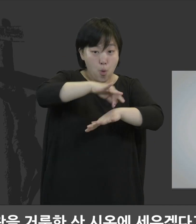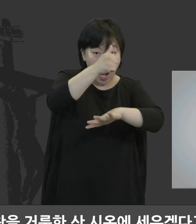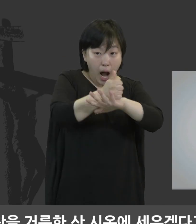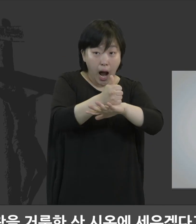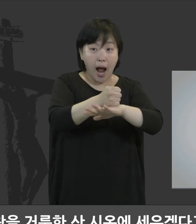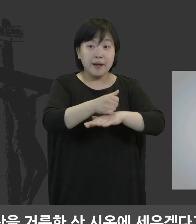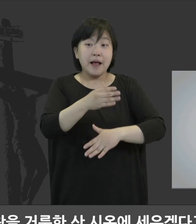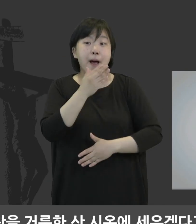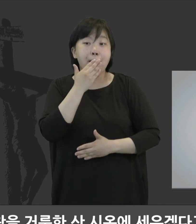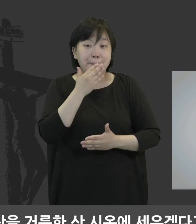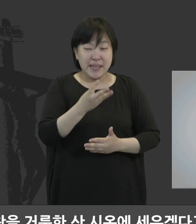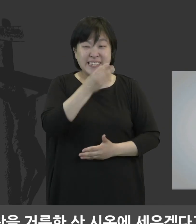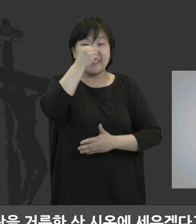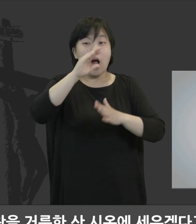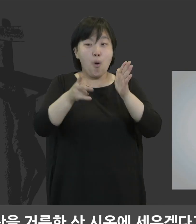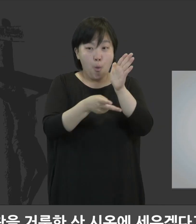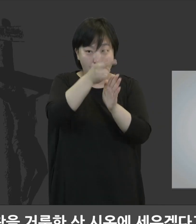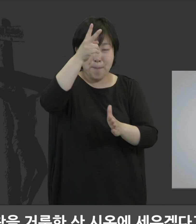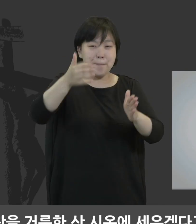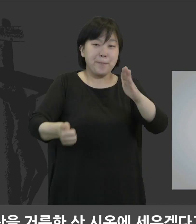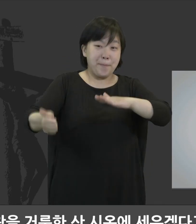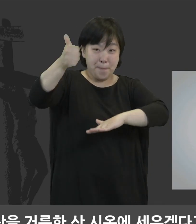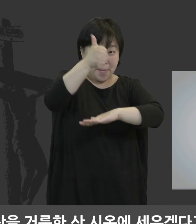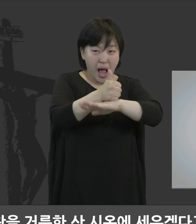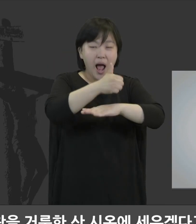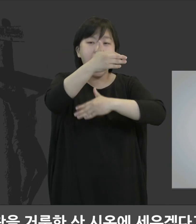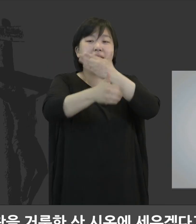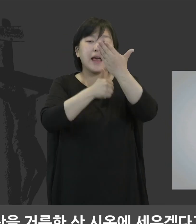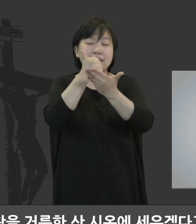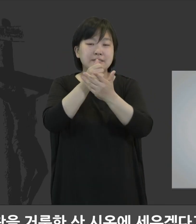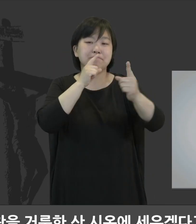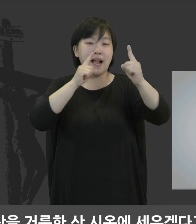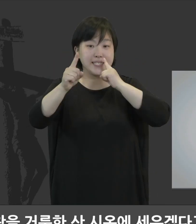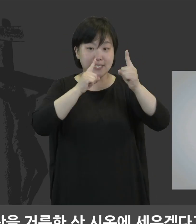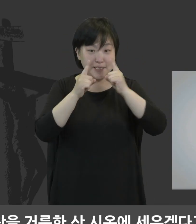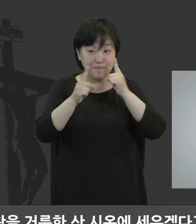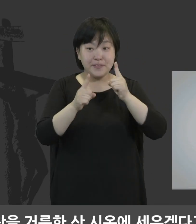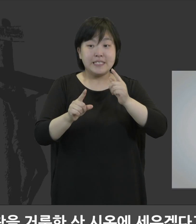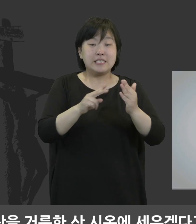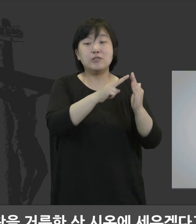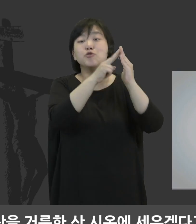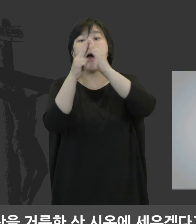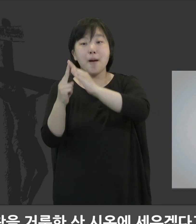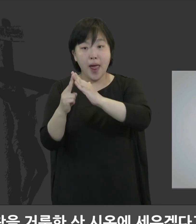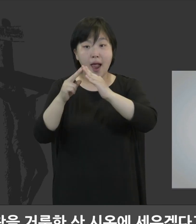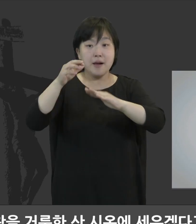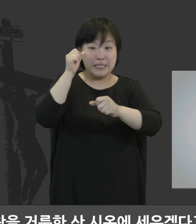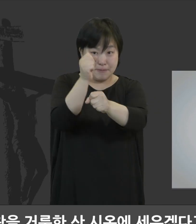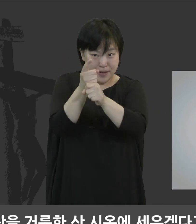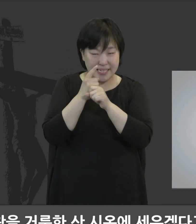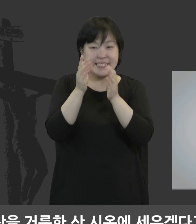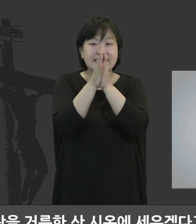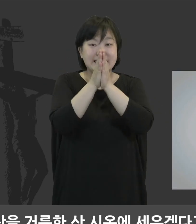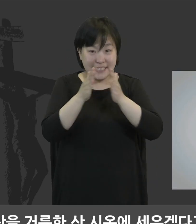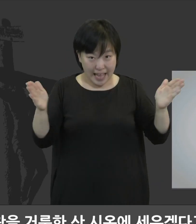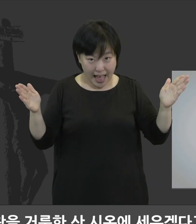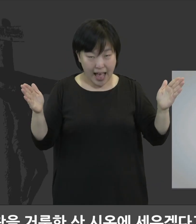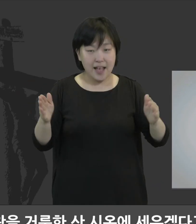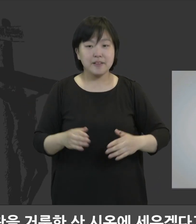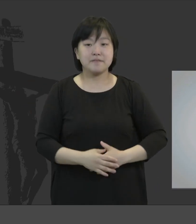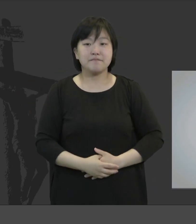시온에 세우겠다고 하신 하나님 말씀의 성취가 스룹바벨을 통해 이미 시작되었기